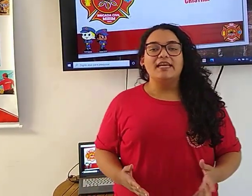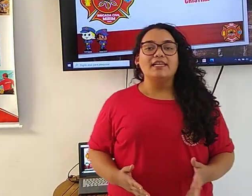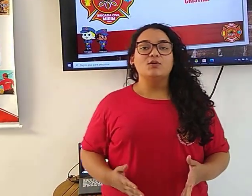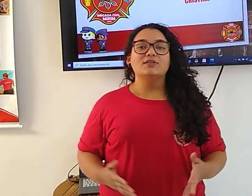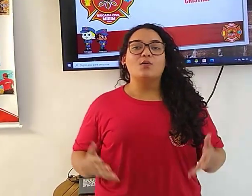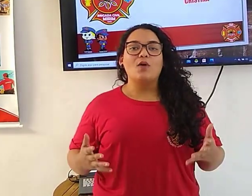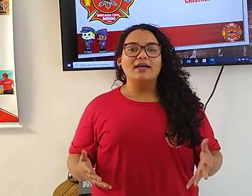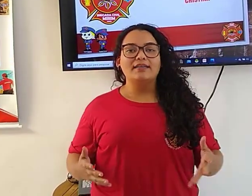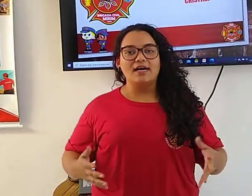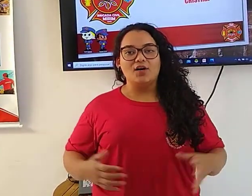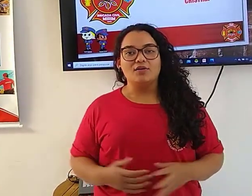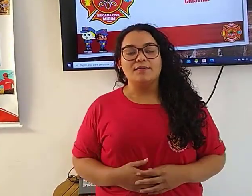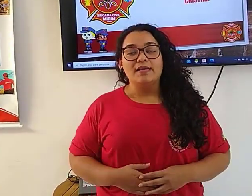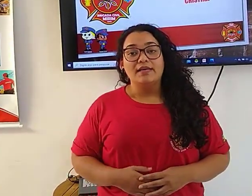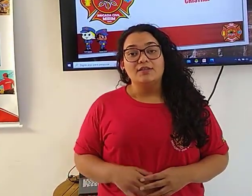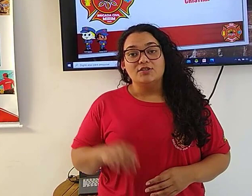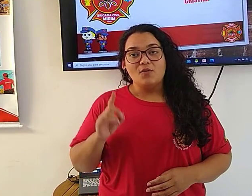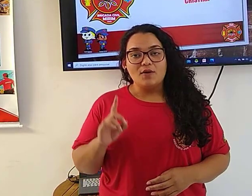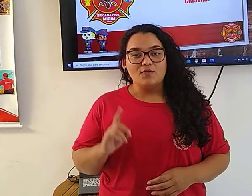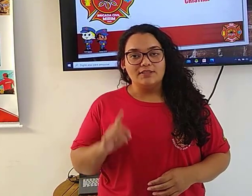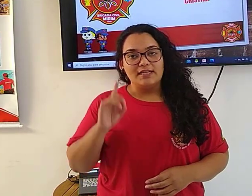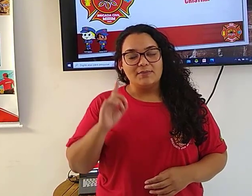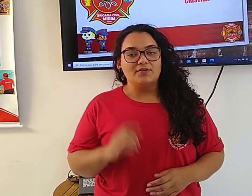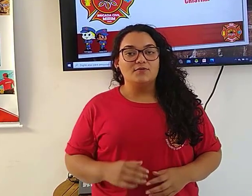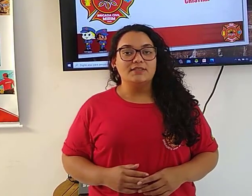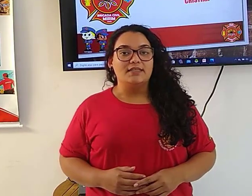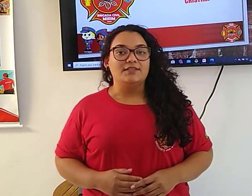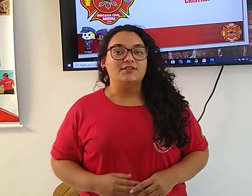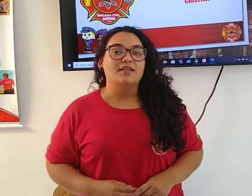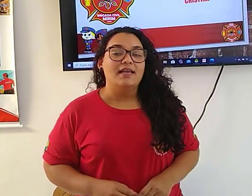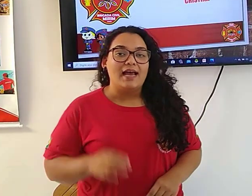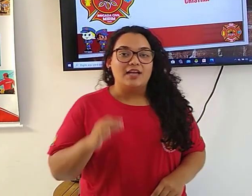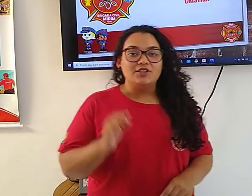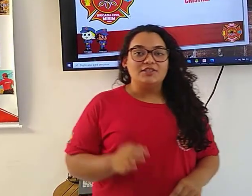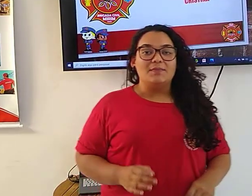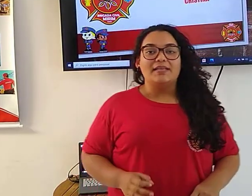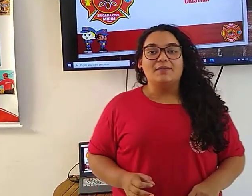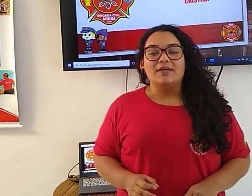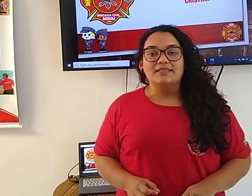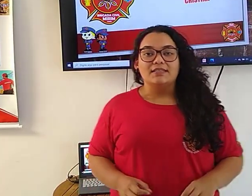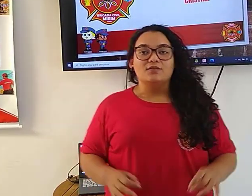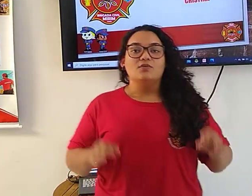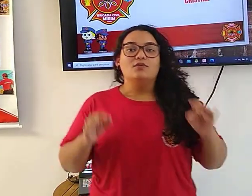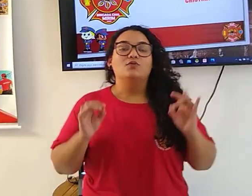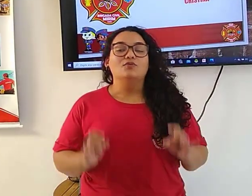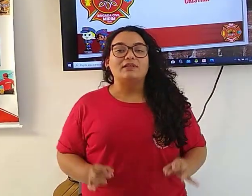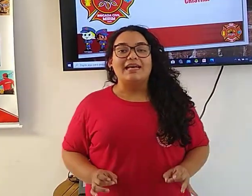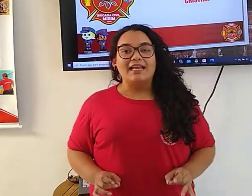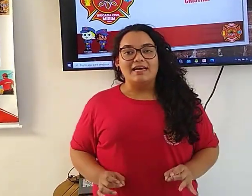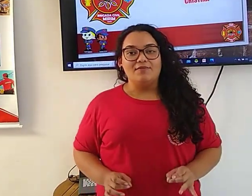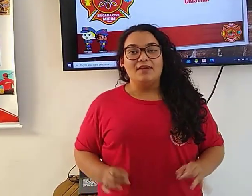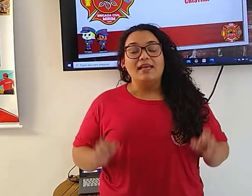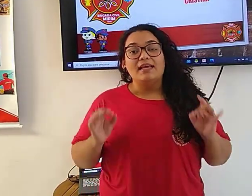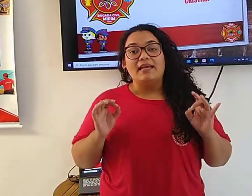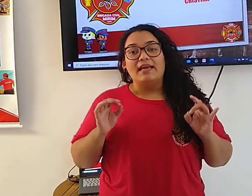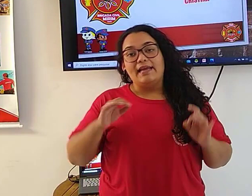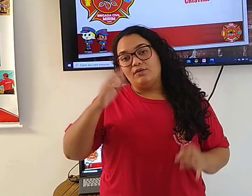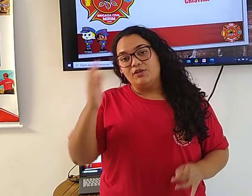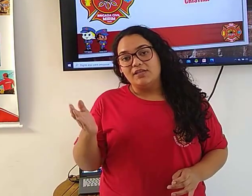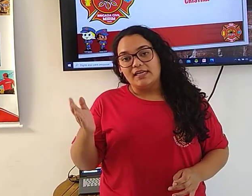nossa quarta aula. Só uma coisa, lembrando a vocês, a gente também está passando na live, no Instagram e